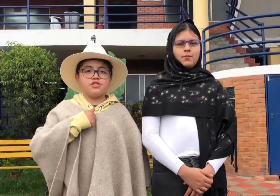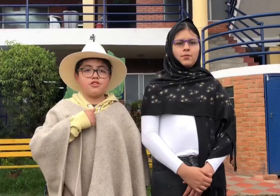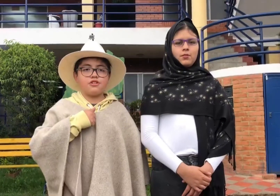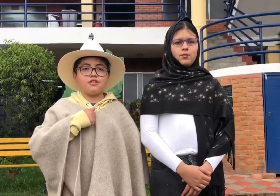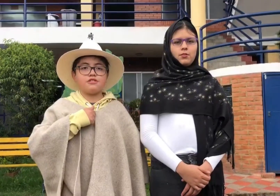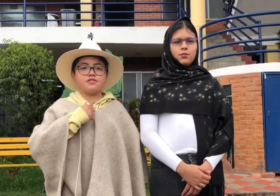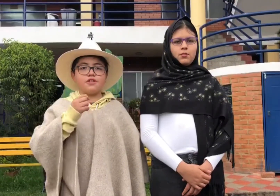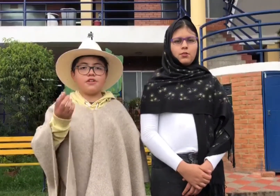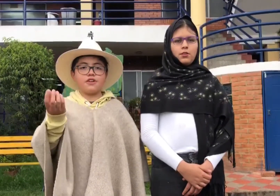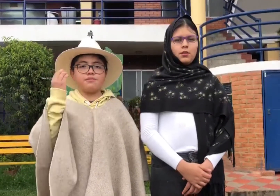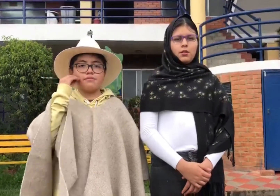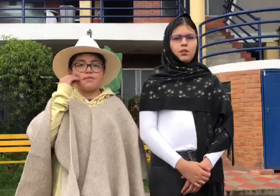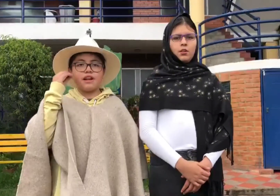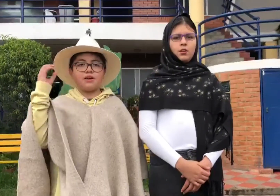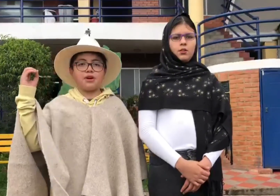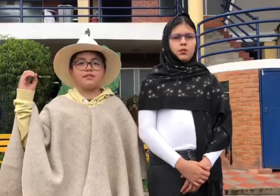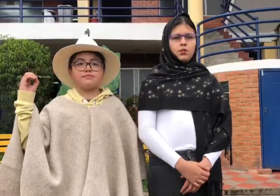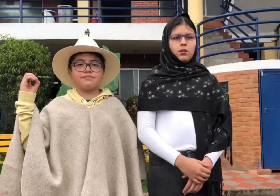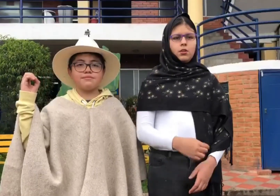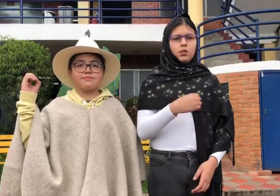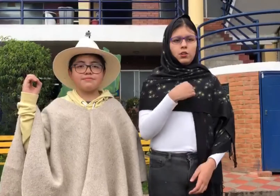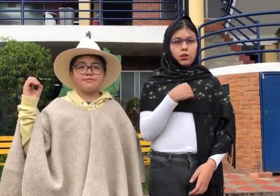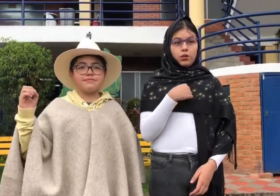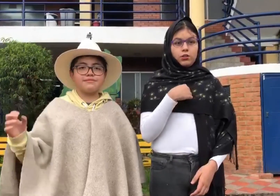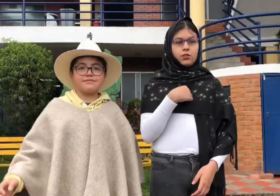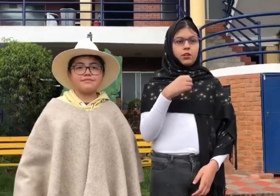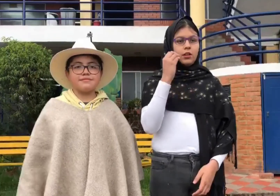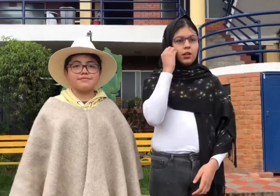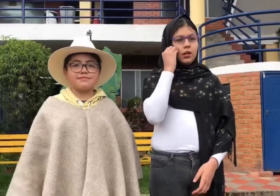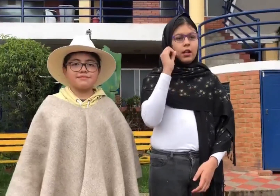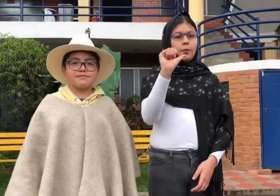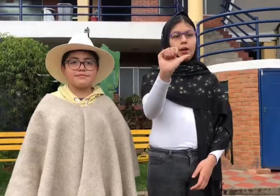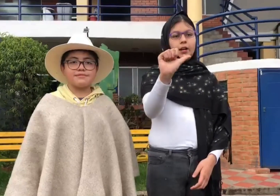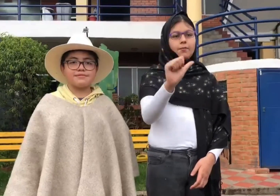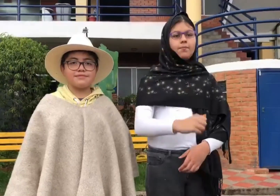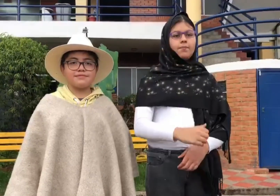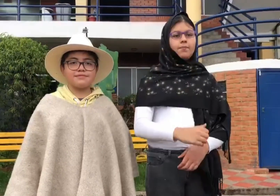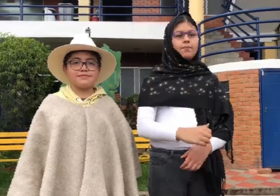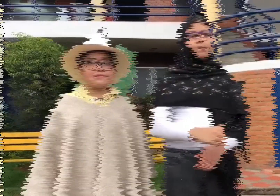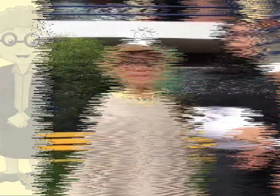Yo soy el abuelo. Yo soy la abuela.